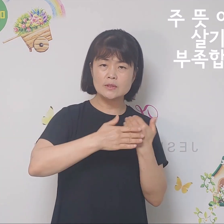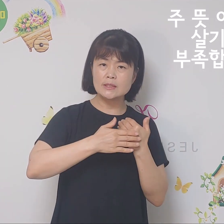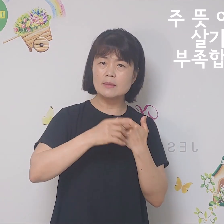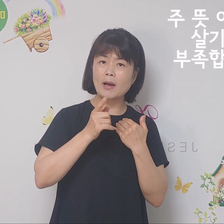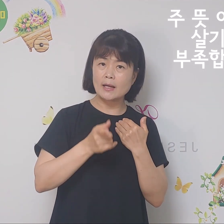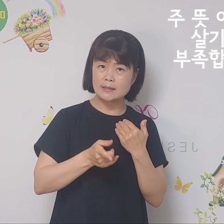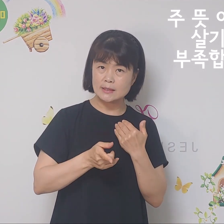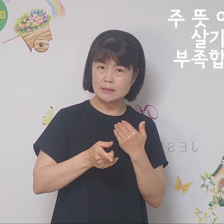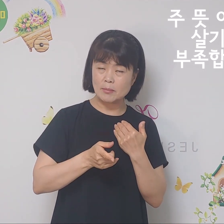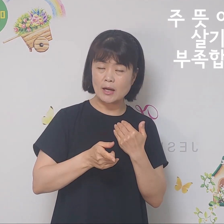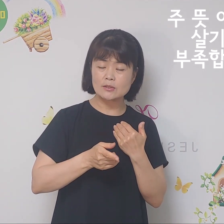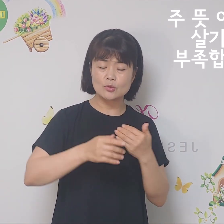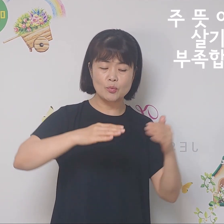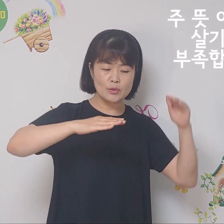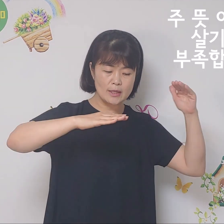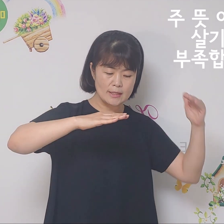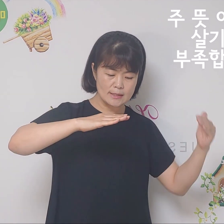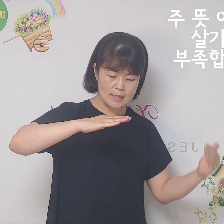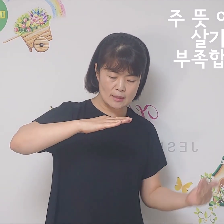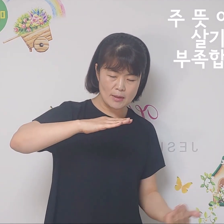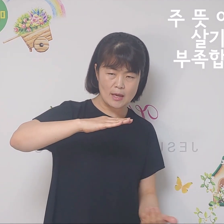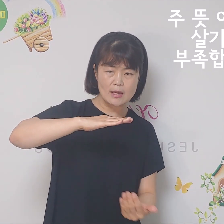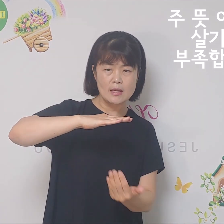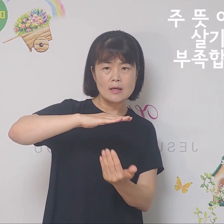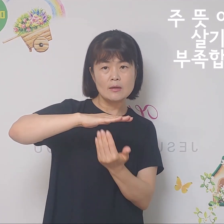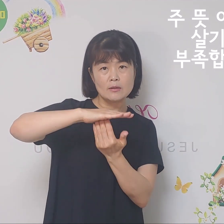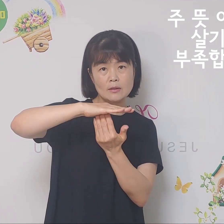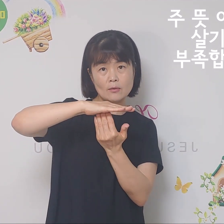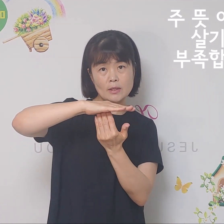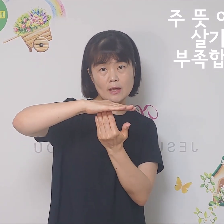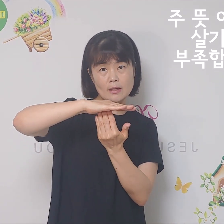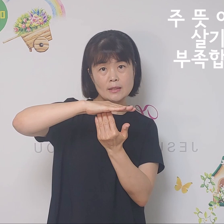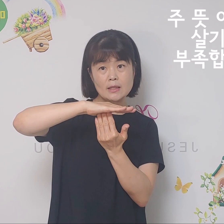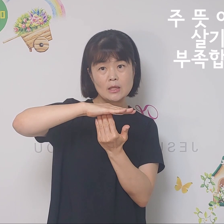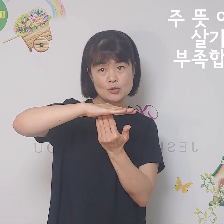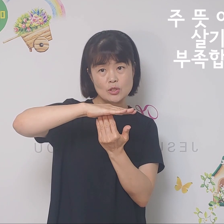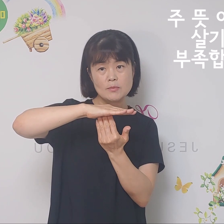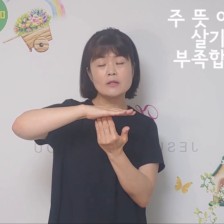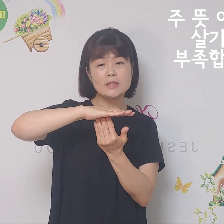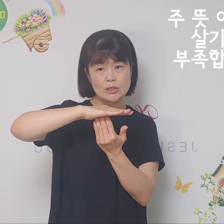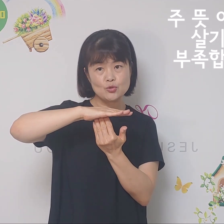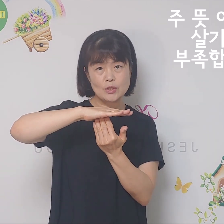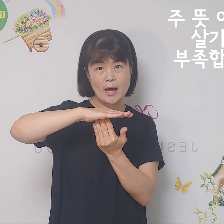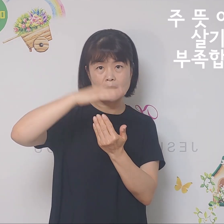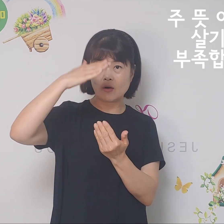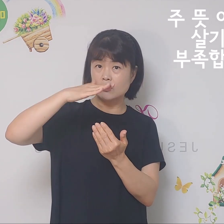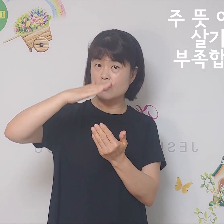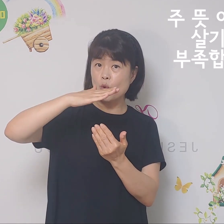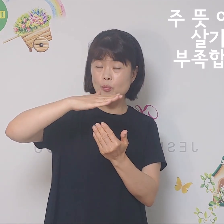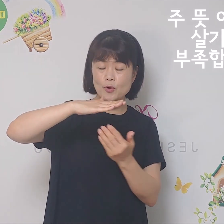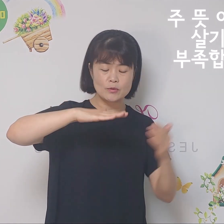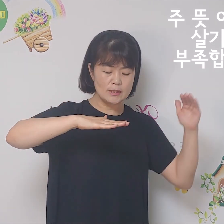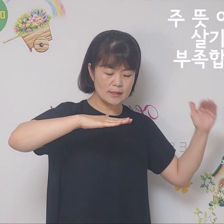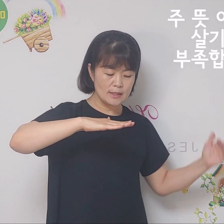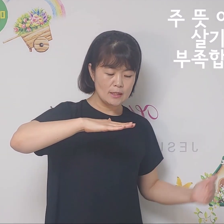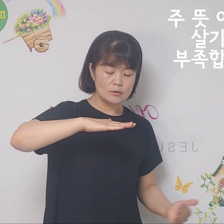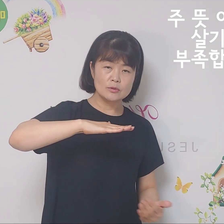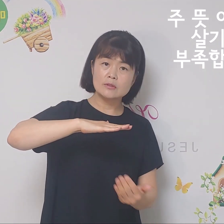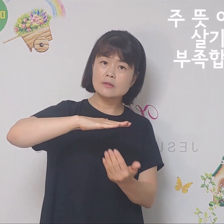손등이 바깥으로 보이게 하신 다음에 이렇게 갖다 대주시면 이루다. 어떤 목표를